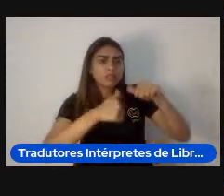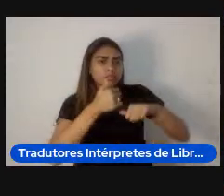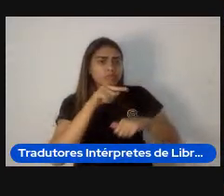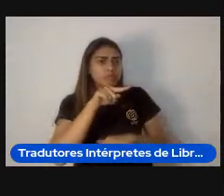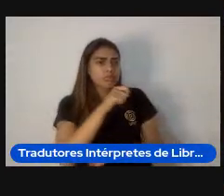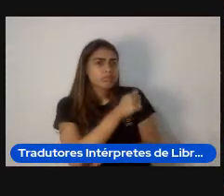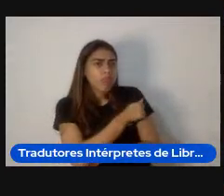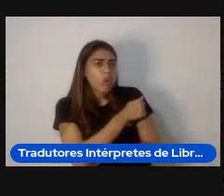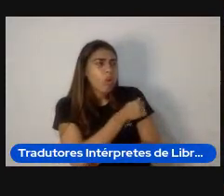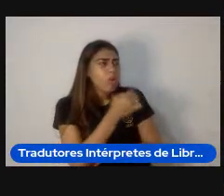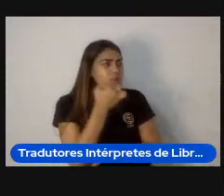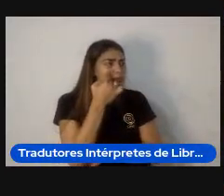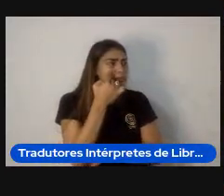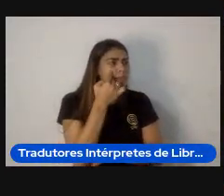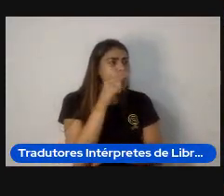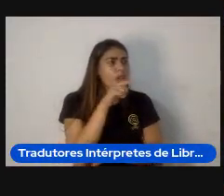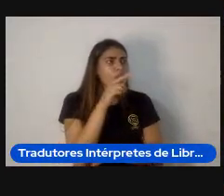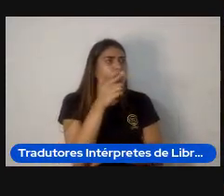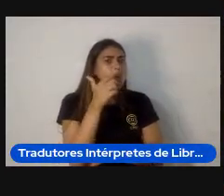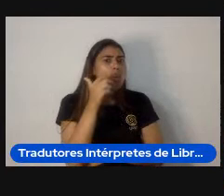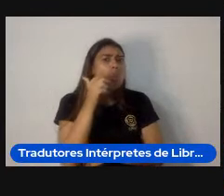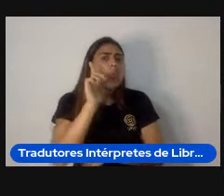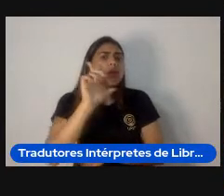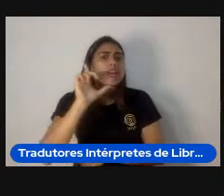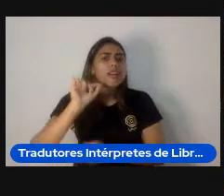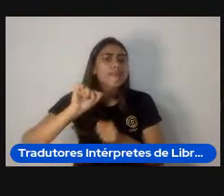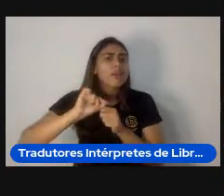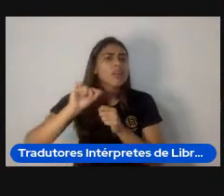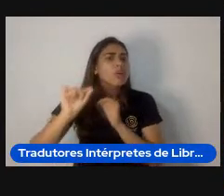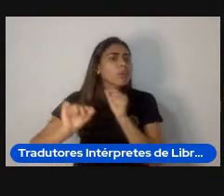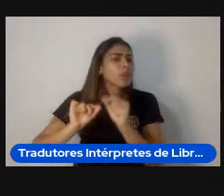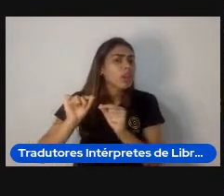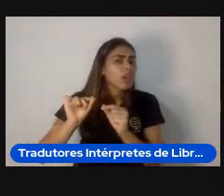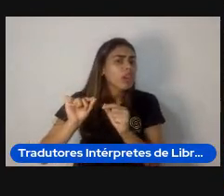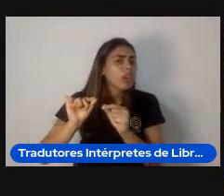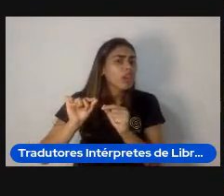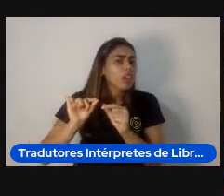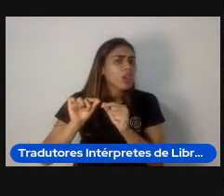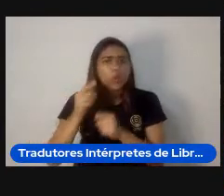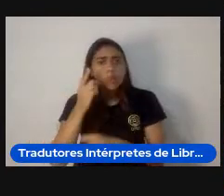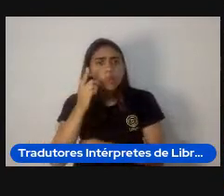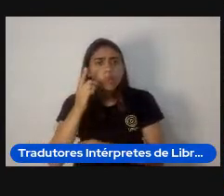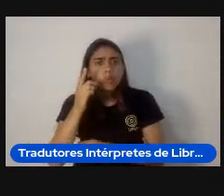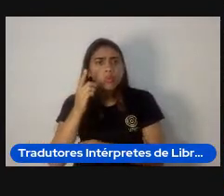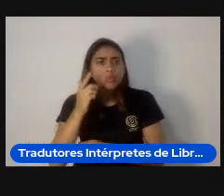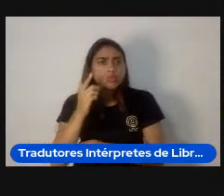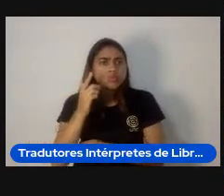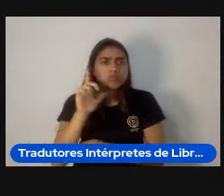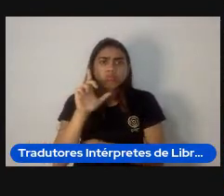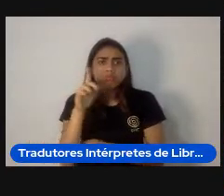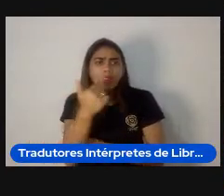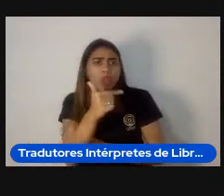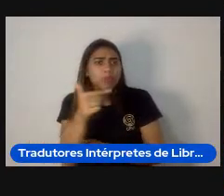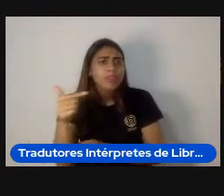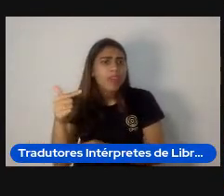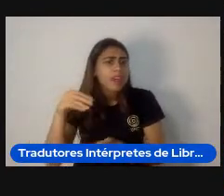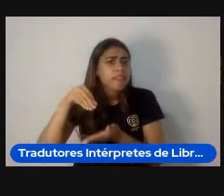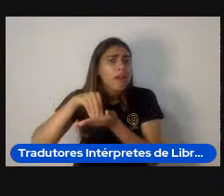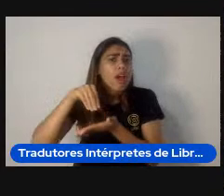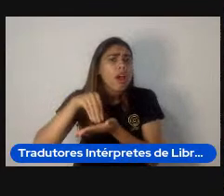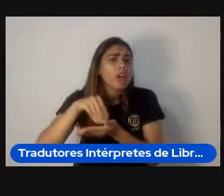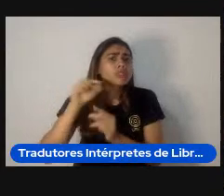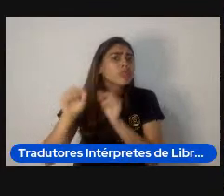não conseguiu, como se lidar com isso, né? Vamos replanejar nossas metas,